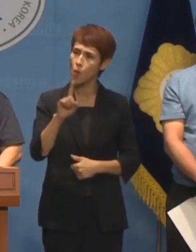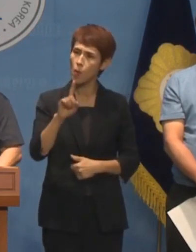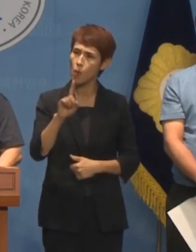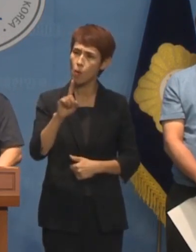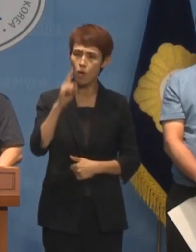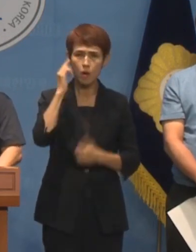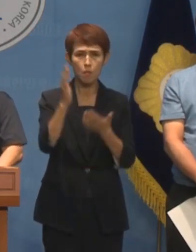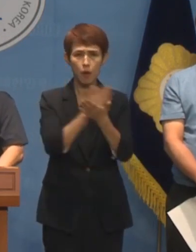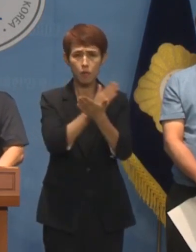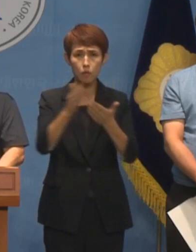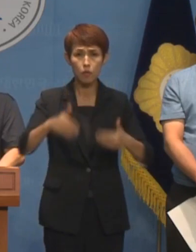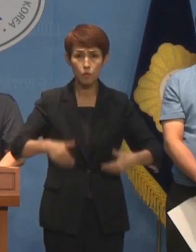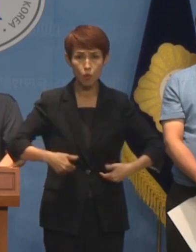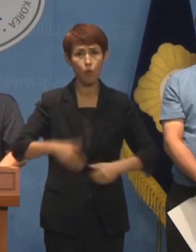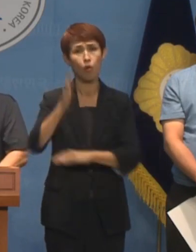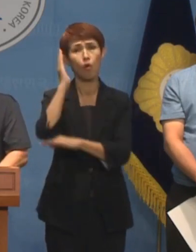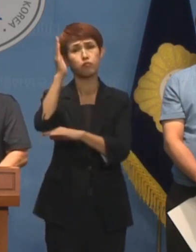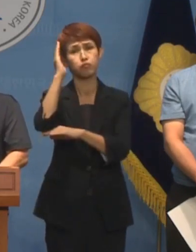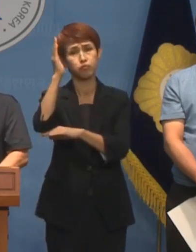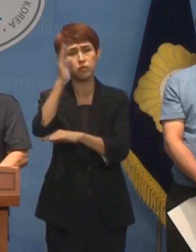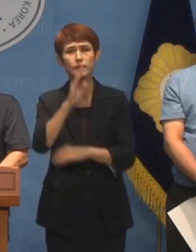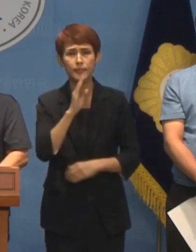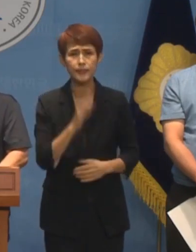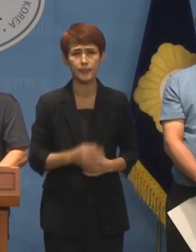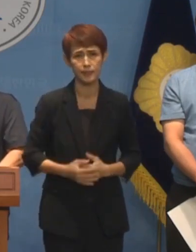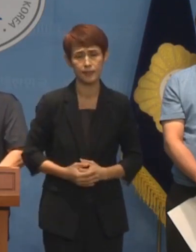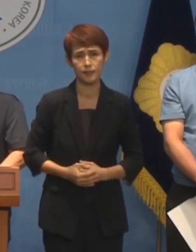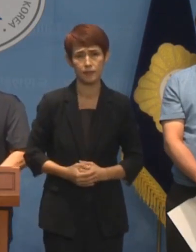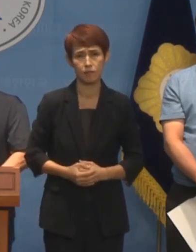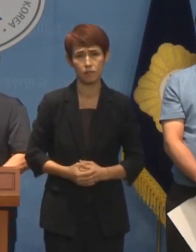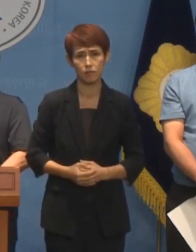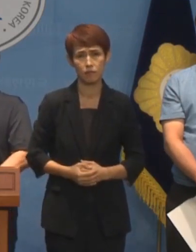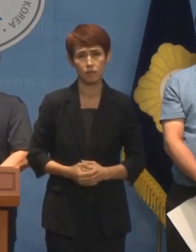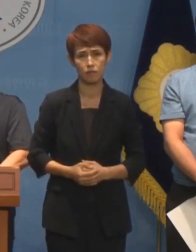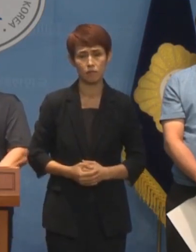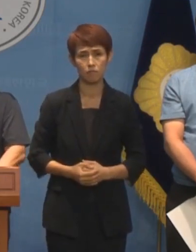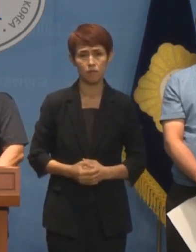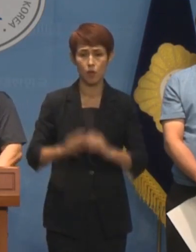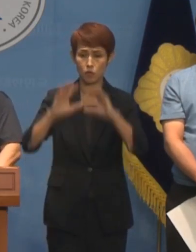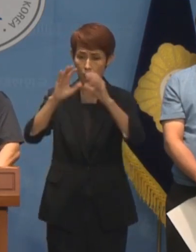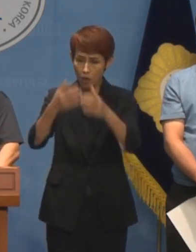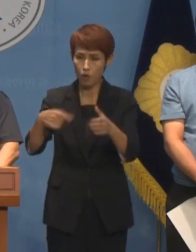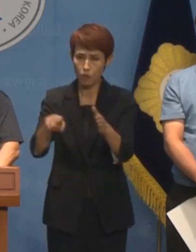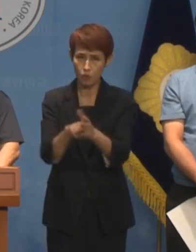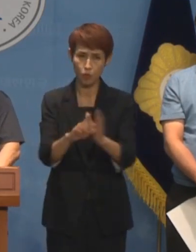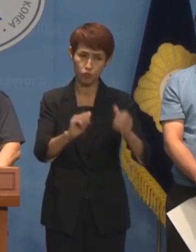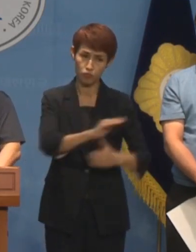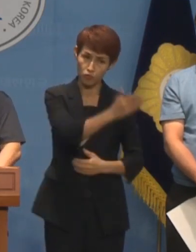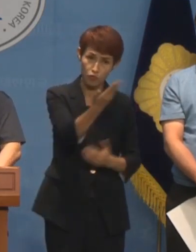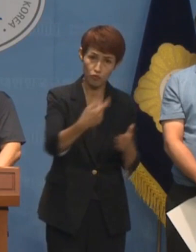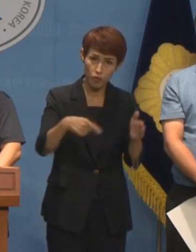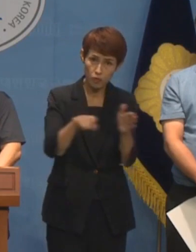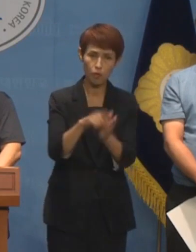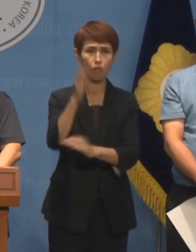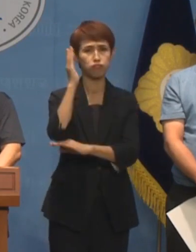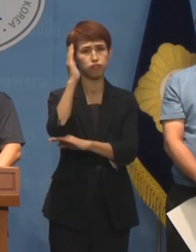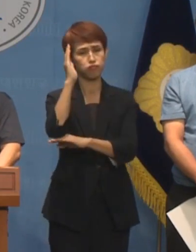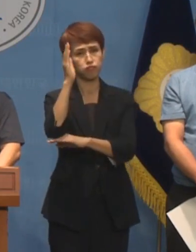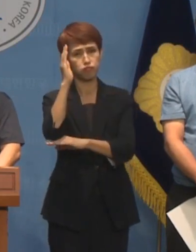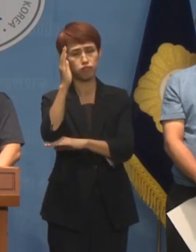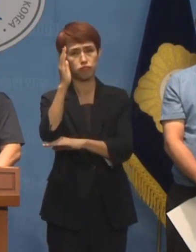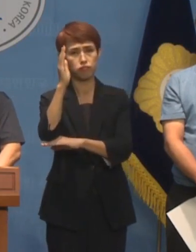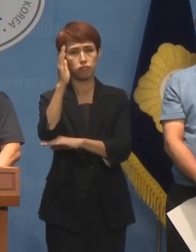건 박수받고 권장받아야 될 일은 아닙니까? 공동체를 위해서, 나라를 위해서, 국민을 위해서 강의를 하고